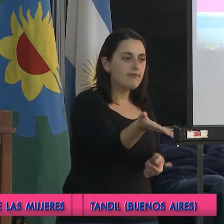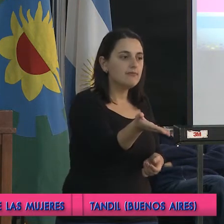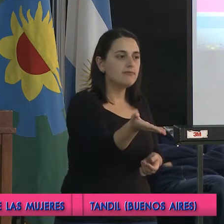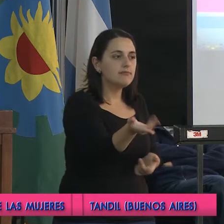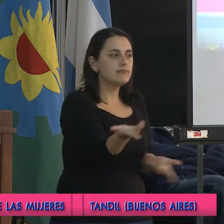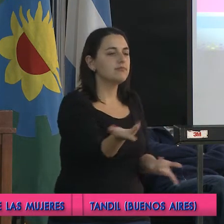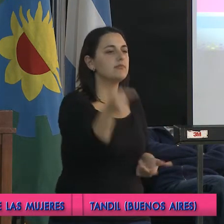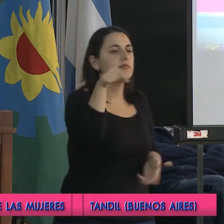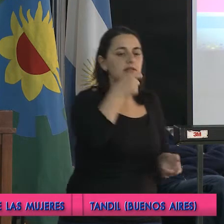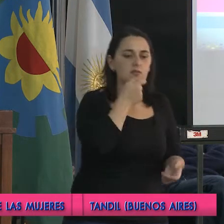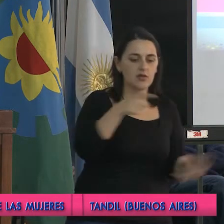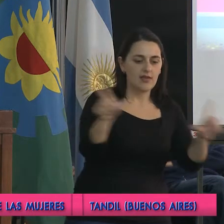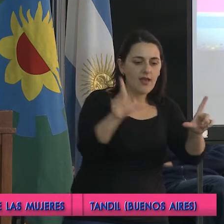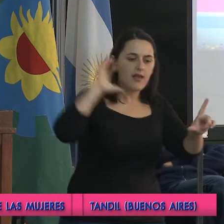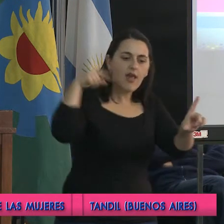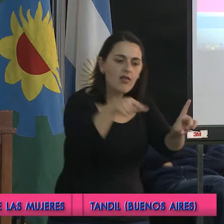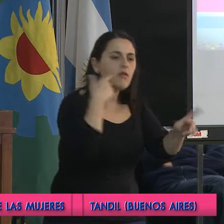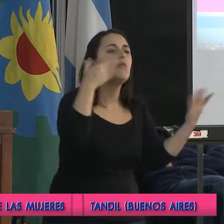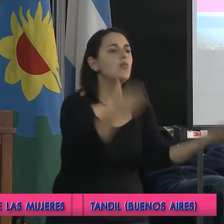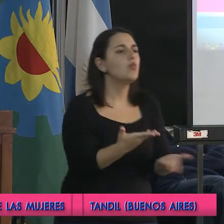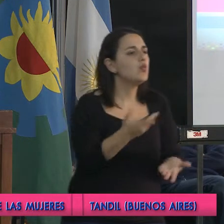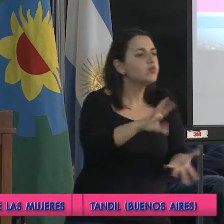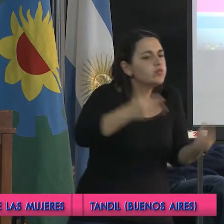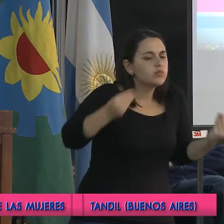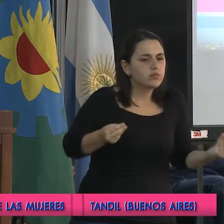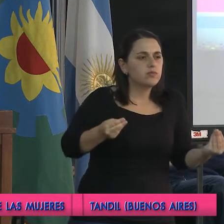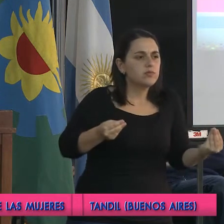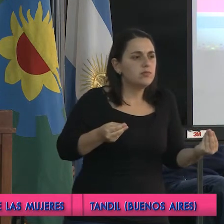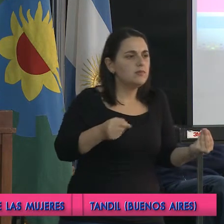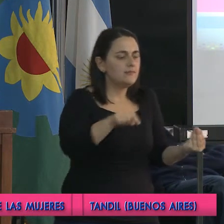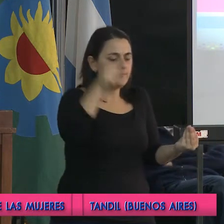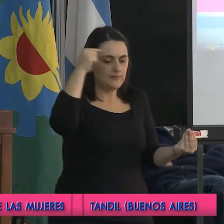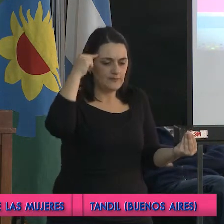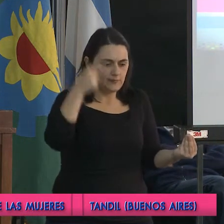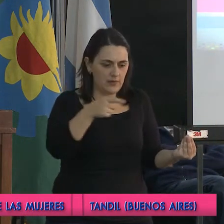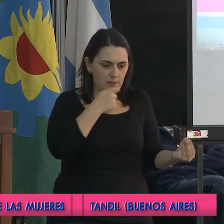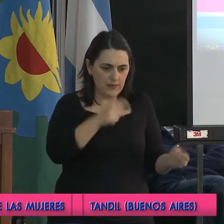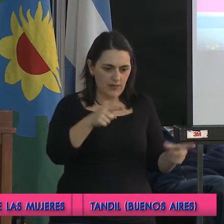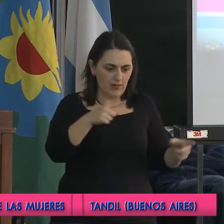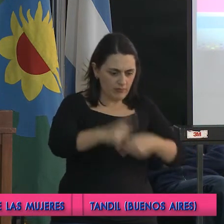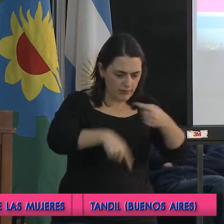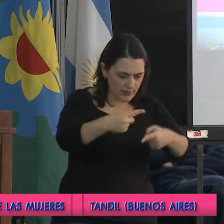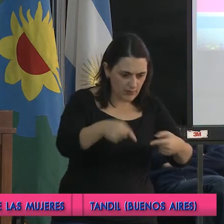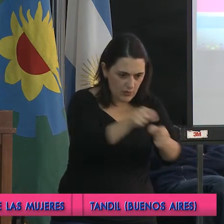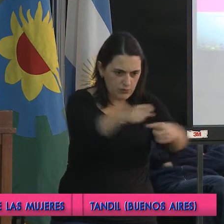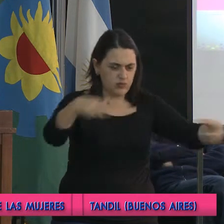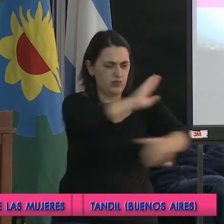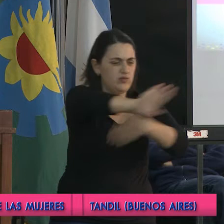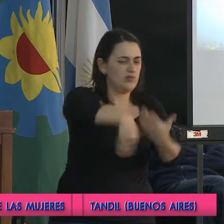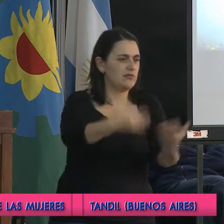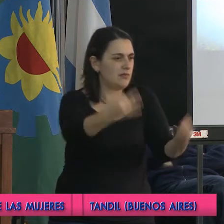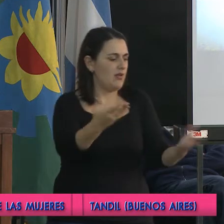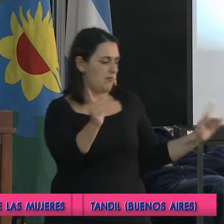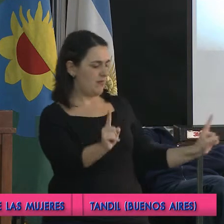como sean tratados mediáticamente, no se convertirán al tiempo en catástrofes. Es decir, la pregunta